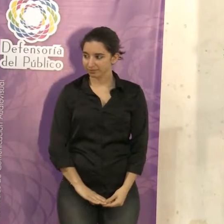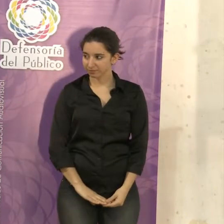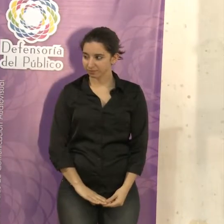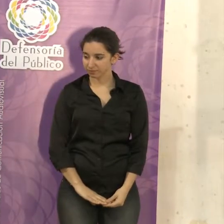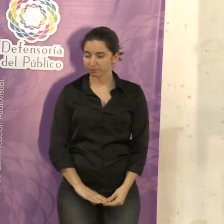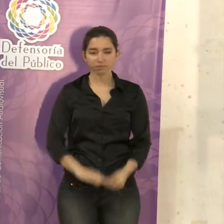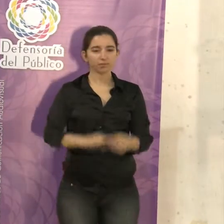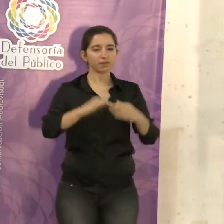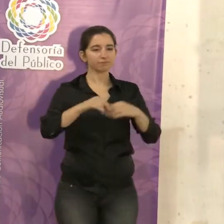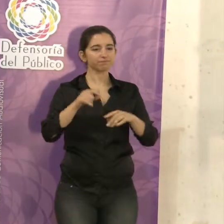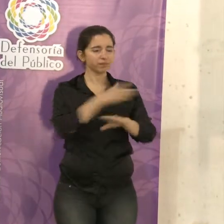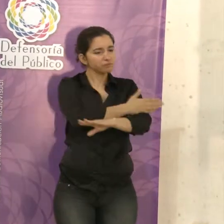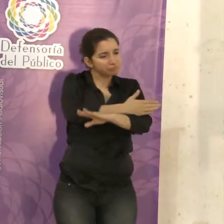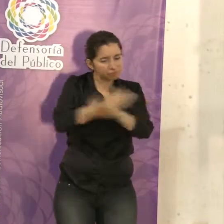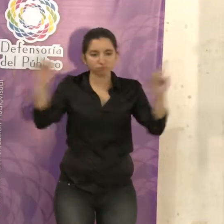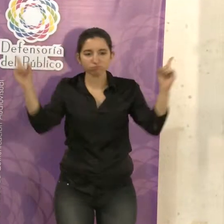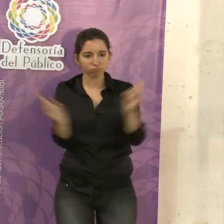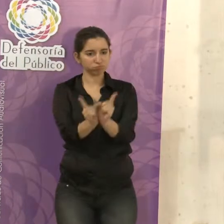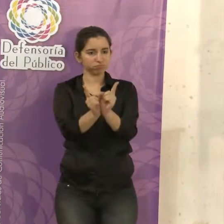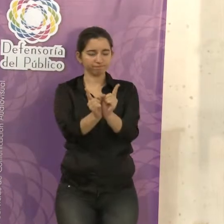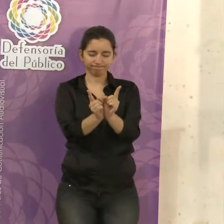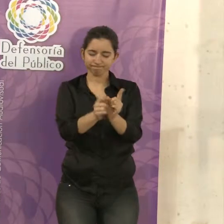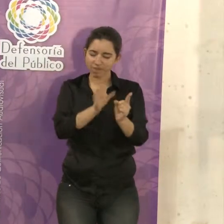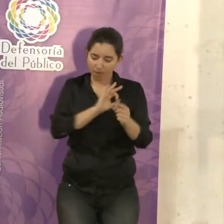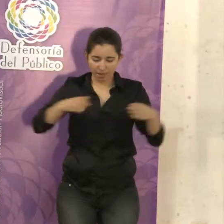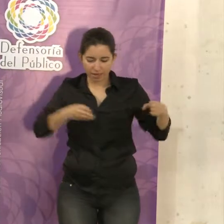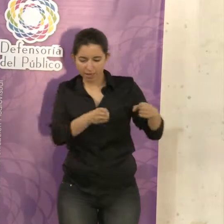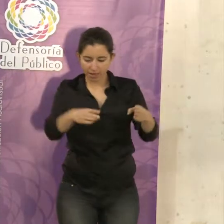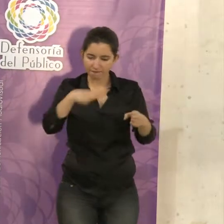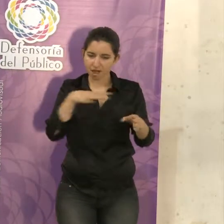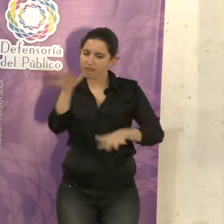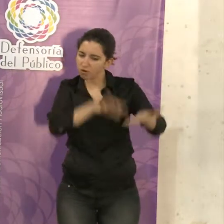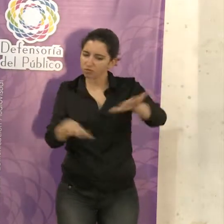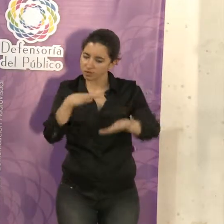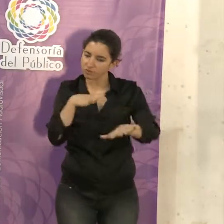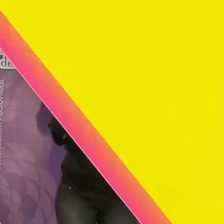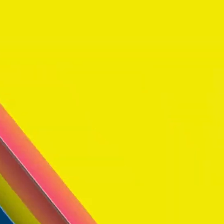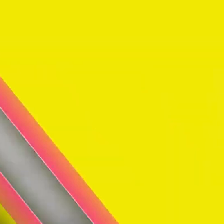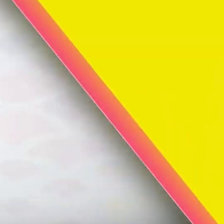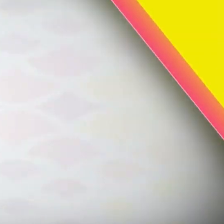En síntesis, falta camino por recorrer y mucho por hacer. Muchas gracias.